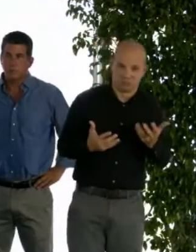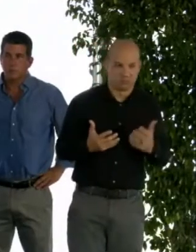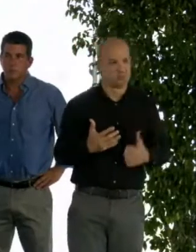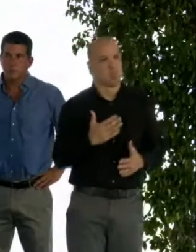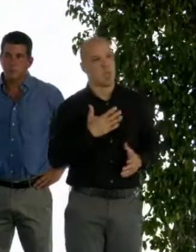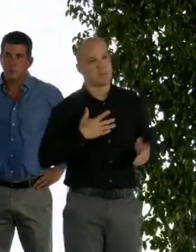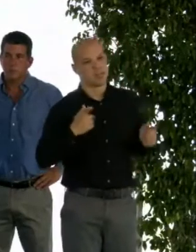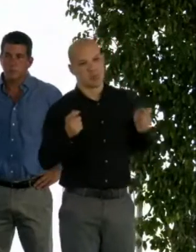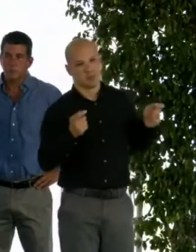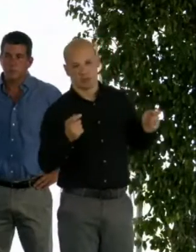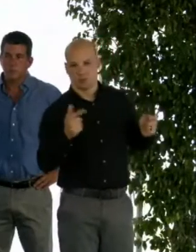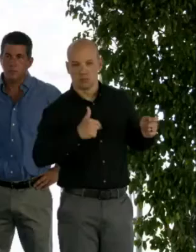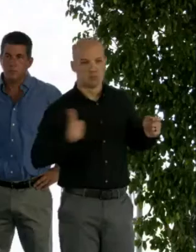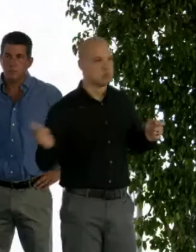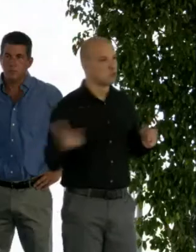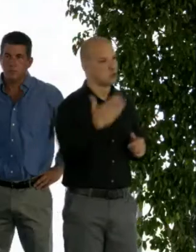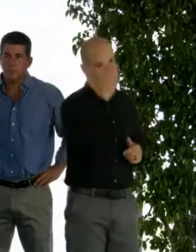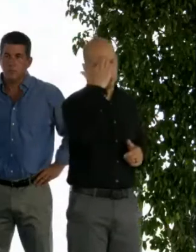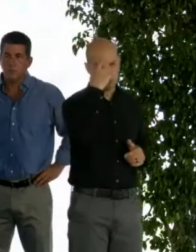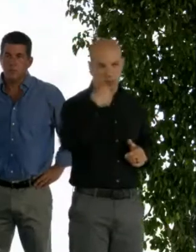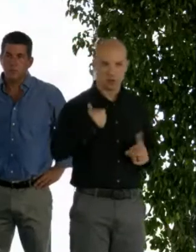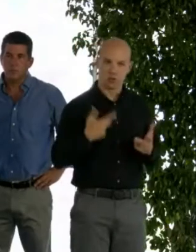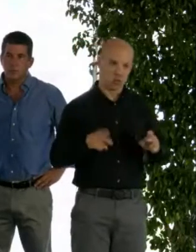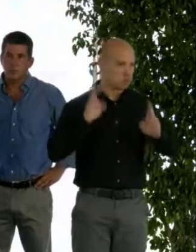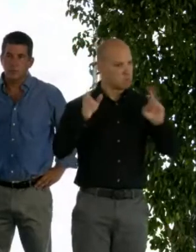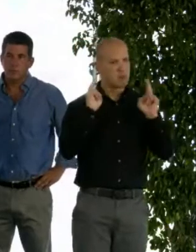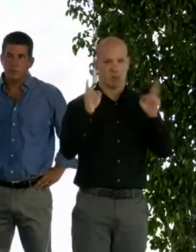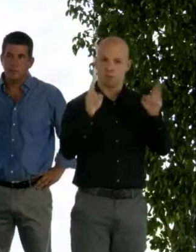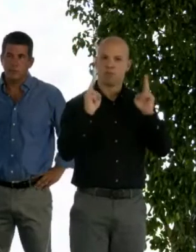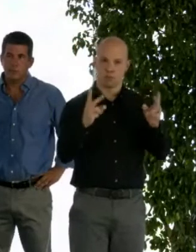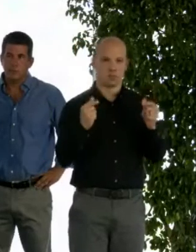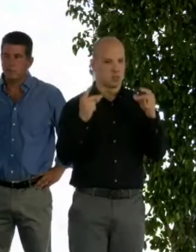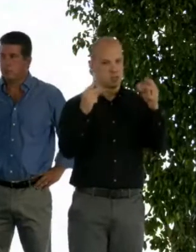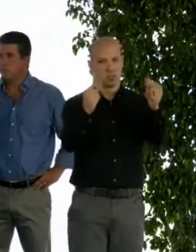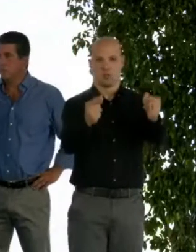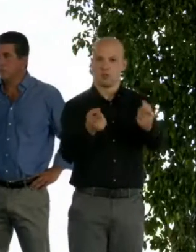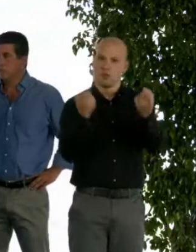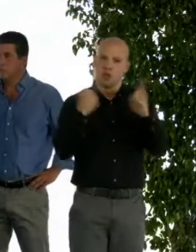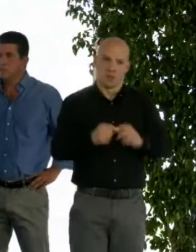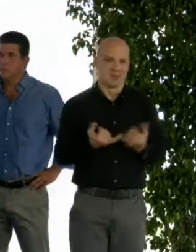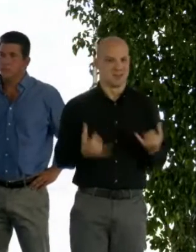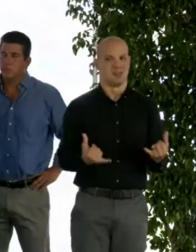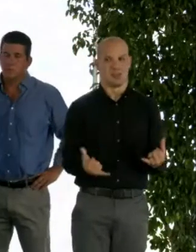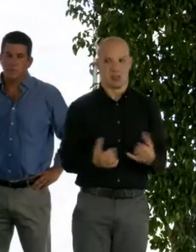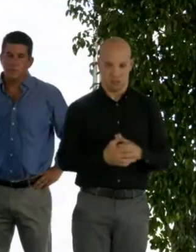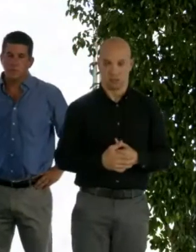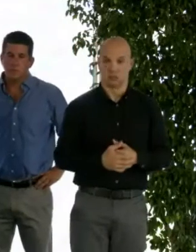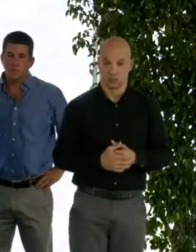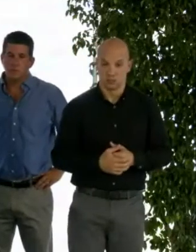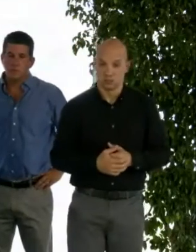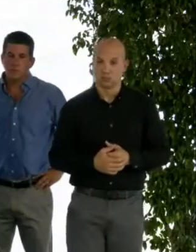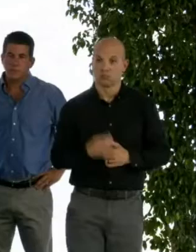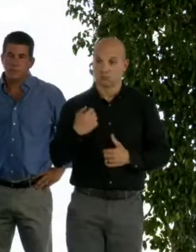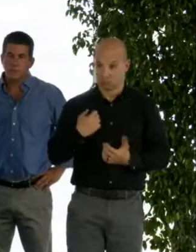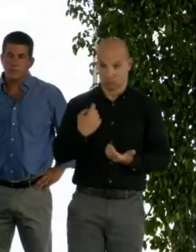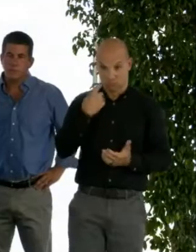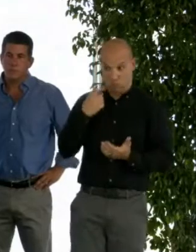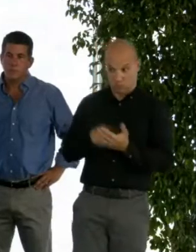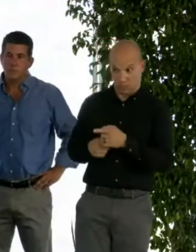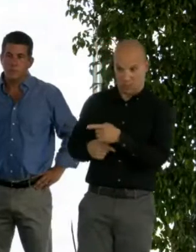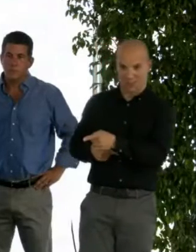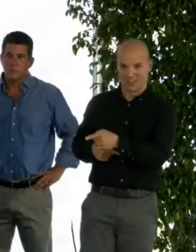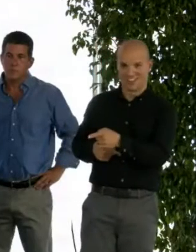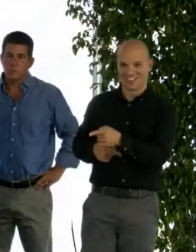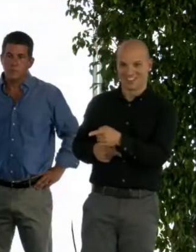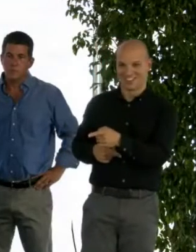todos saben que yo tengo el mayor sentido de urgencia para que las cosas pasen y pasen lo antes posible. Aquí yo me fijé de ese detalle en